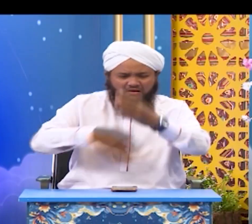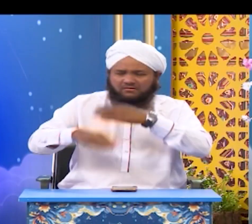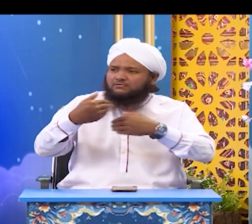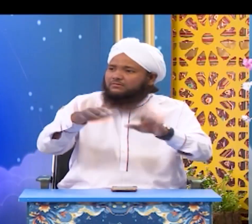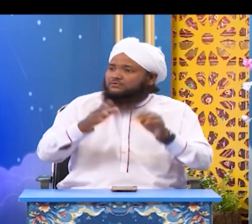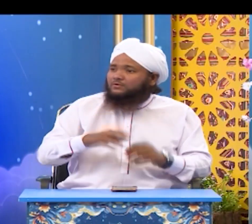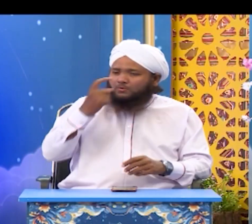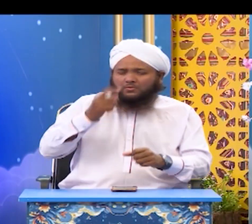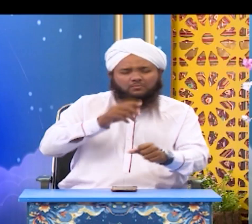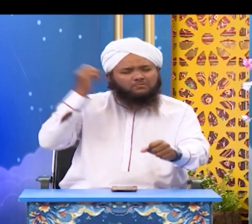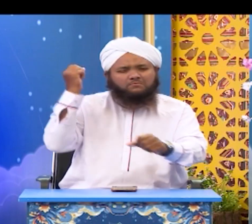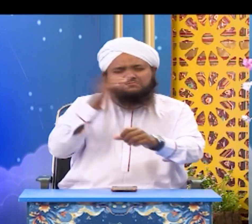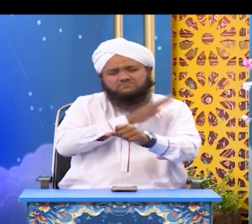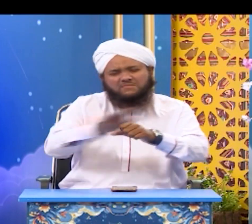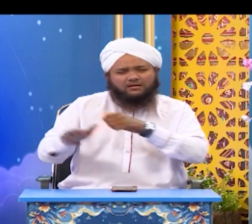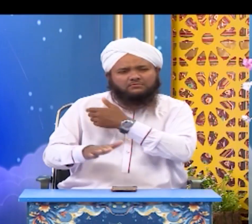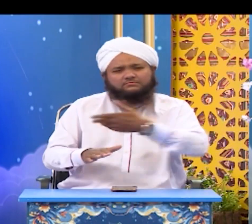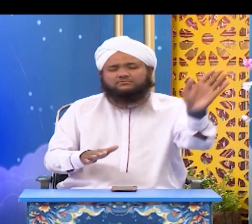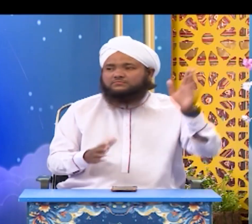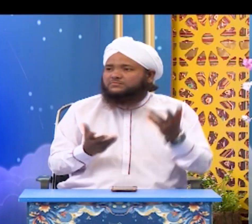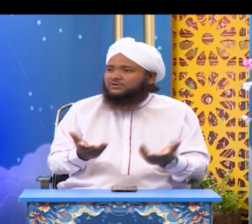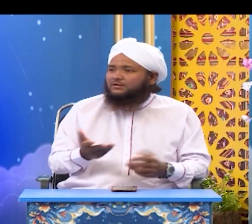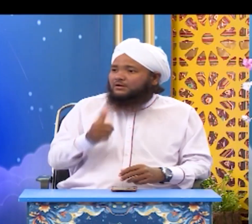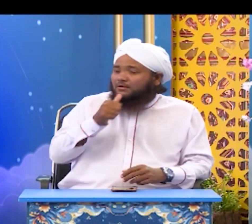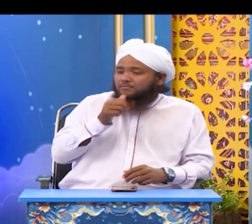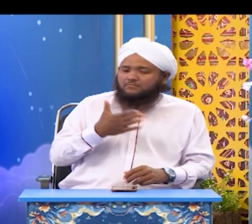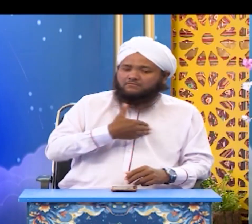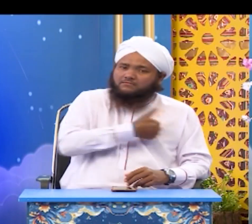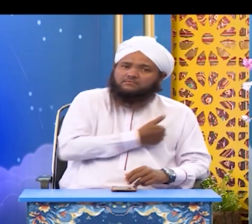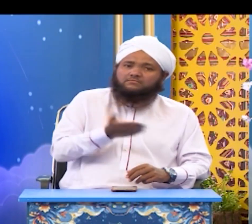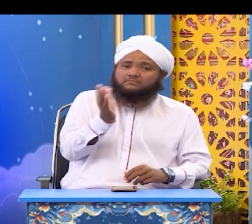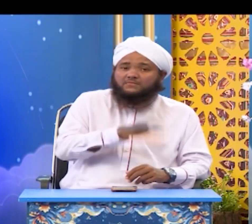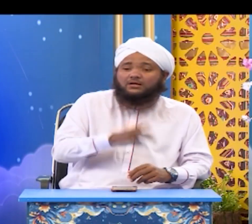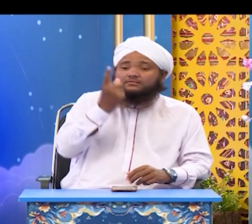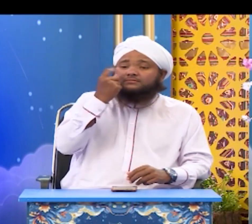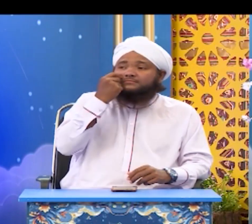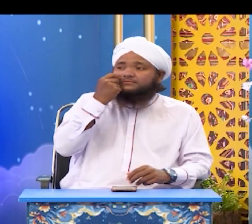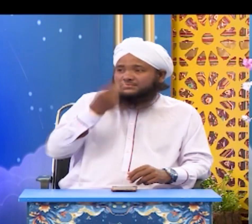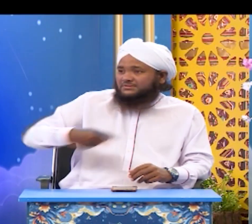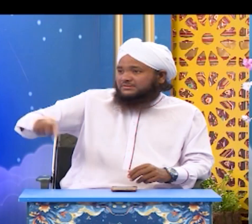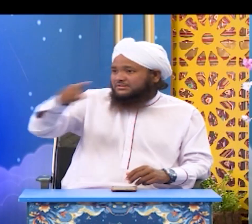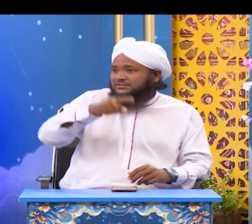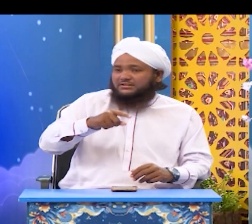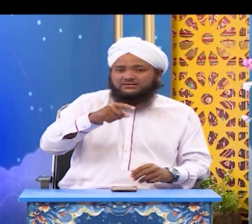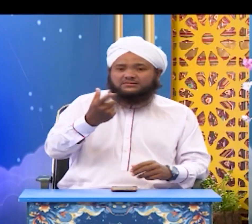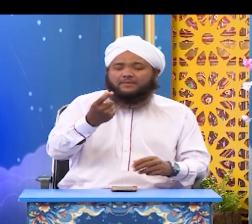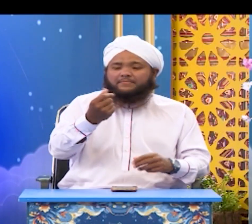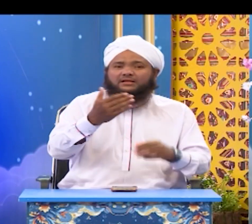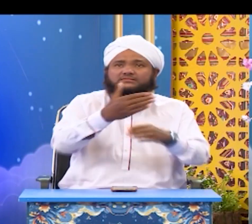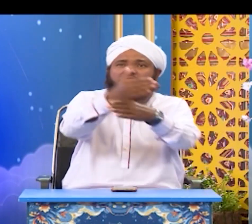تو قتل بھی کر ڈالتے تھے۔ باپ کے مرنے کے بعد اس کے لڑکے جس طرح باپ کی جائیداد اور سامان کے مالک